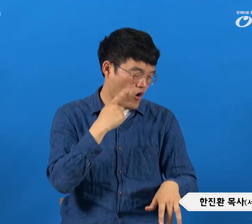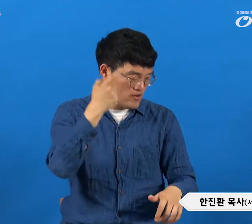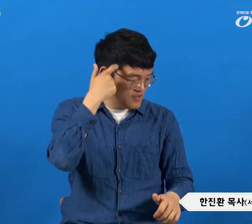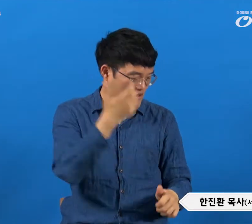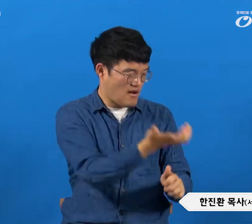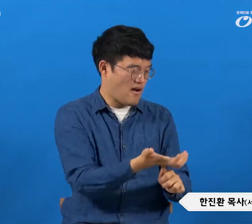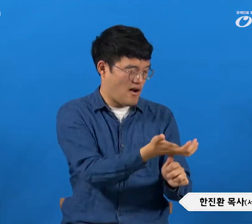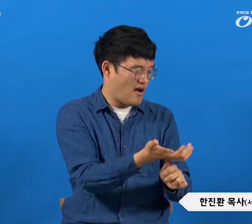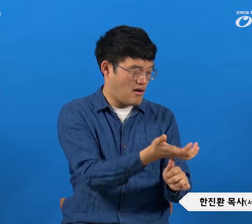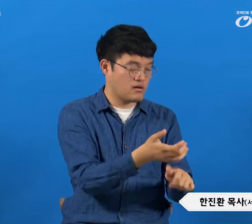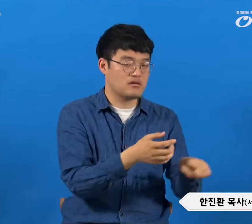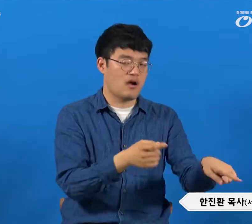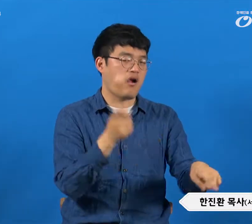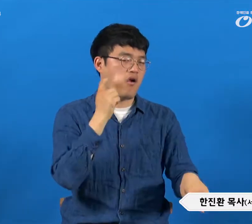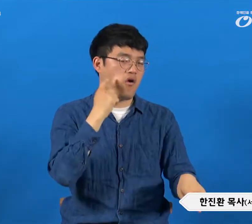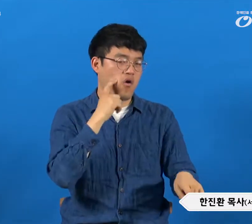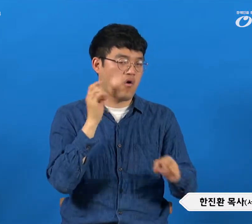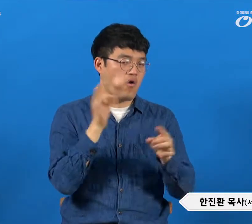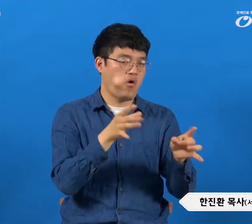속삭이는 거짓말입니다.